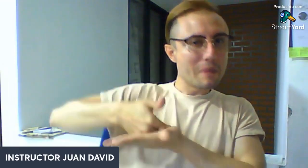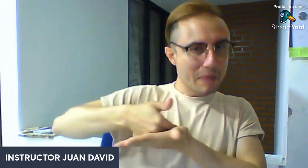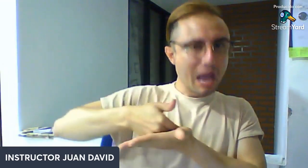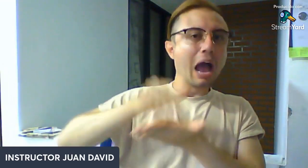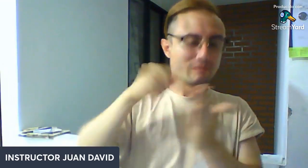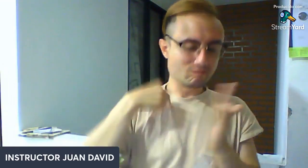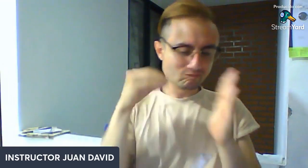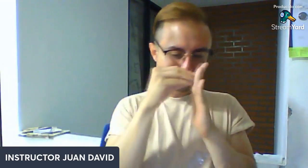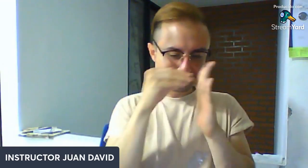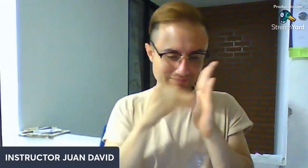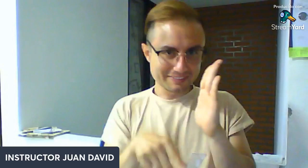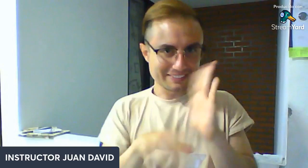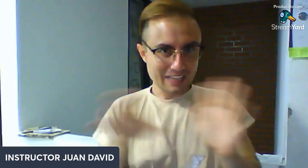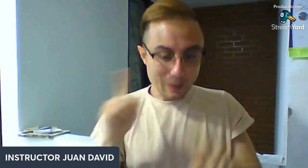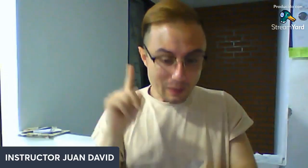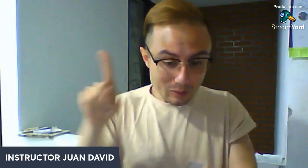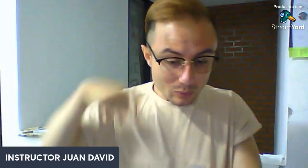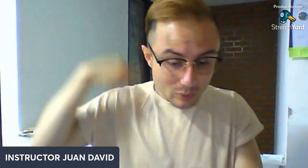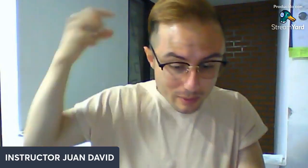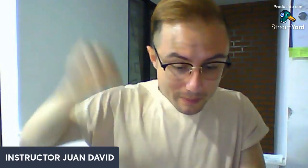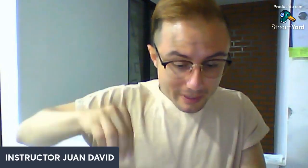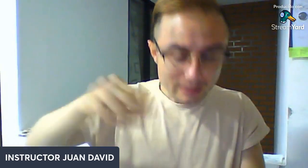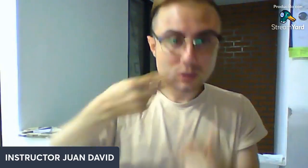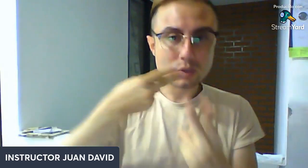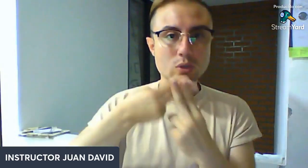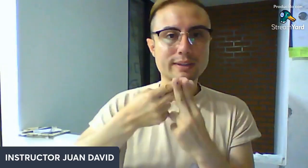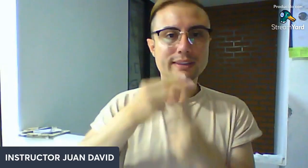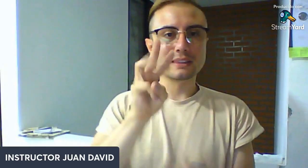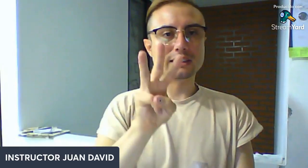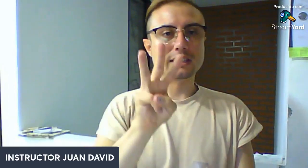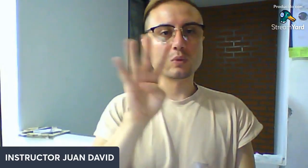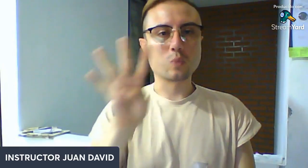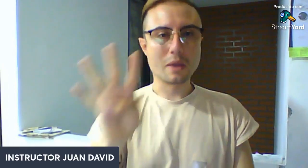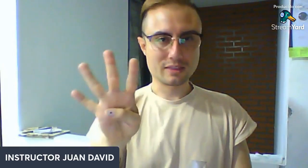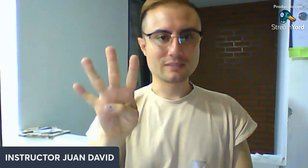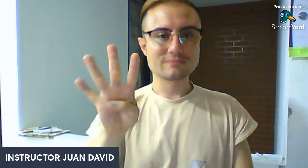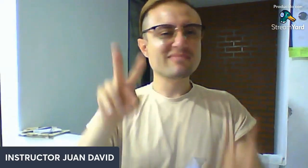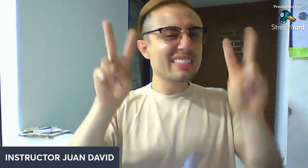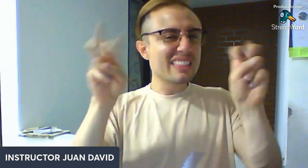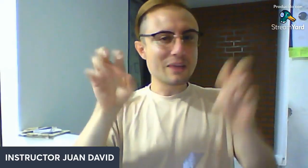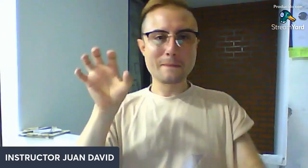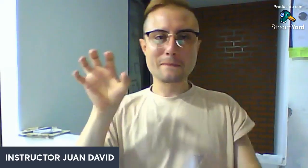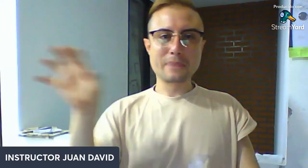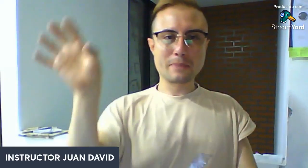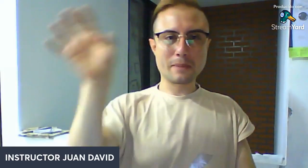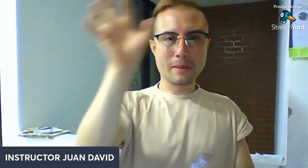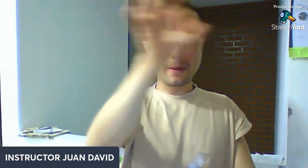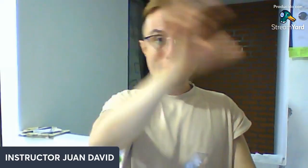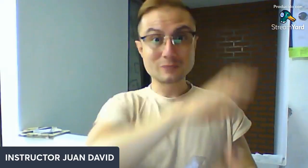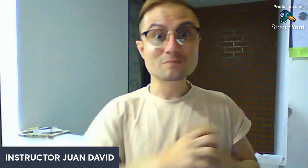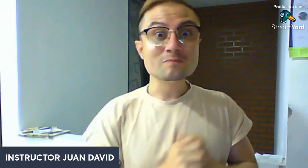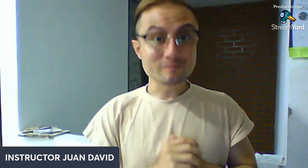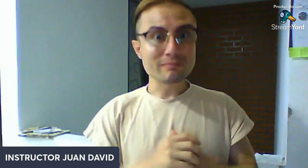las señas de los países, tema que ustedes me lo habían propuesto. Sí, la próxima clase va a ser la clase